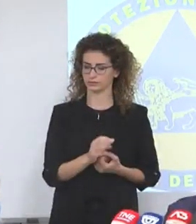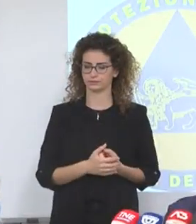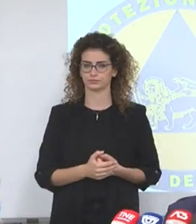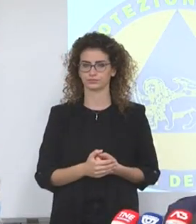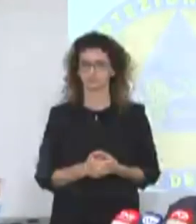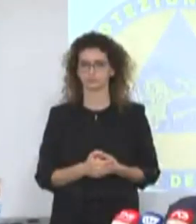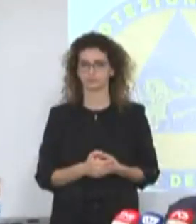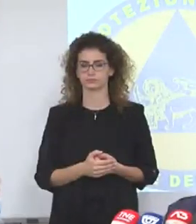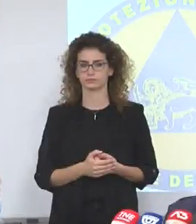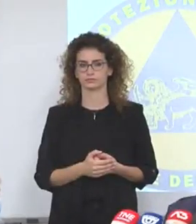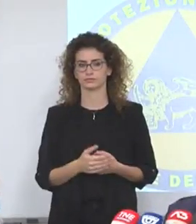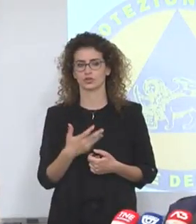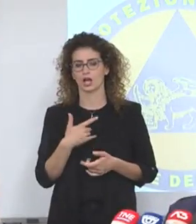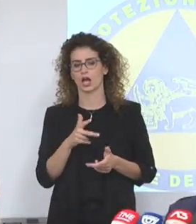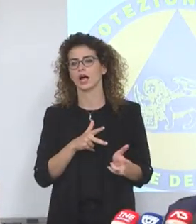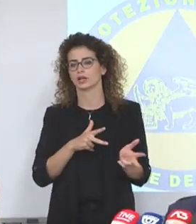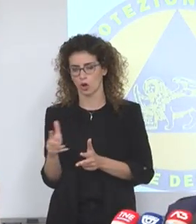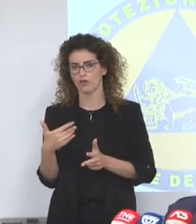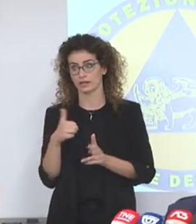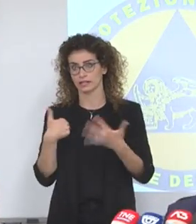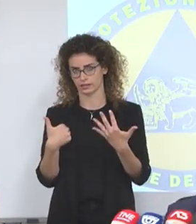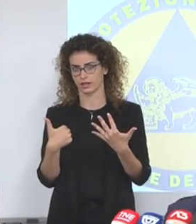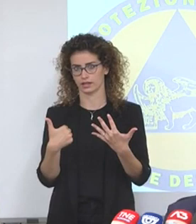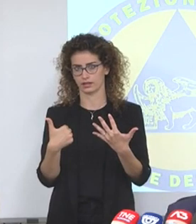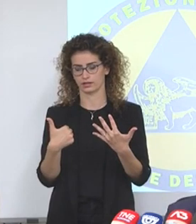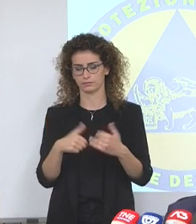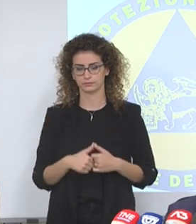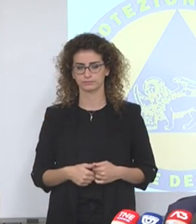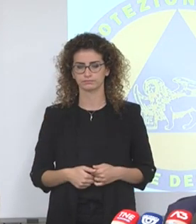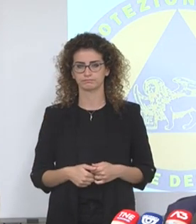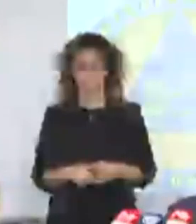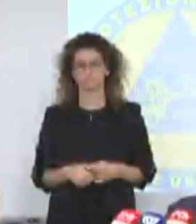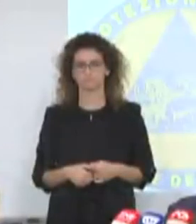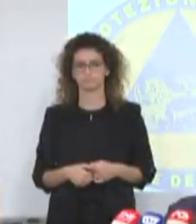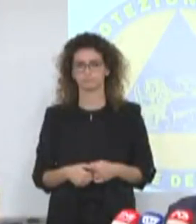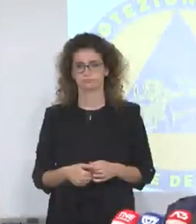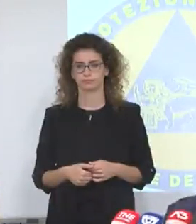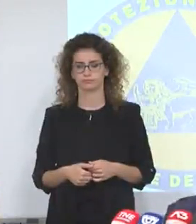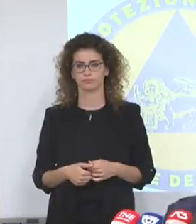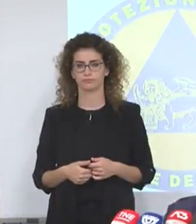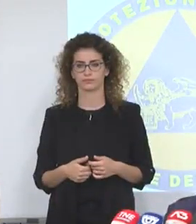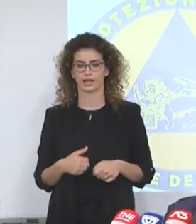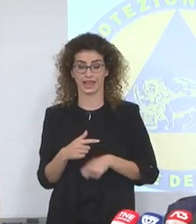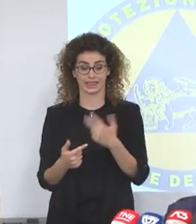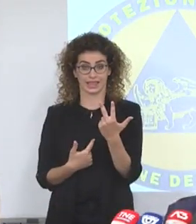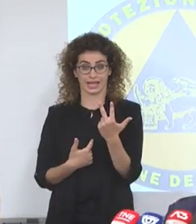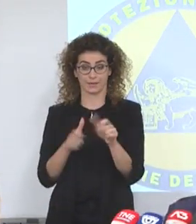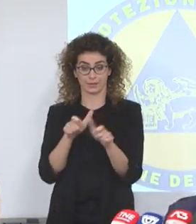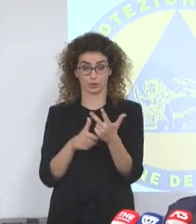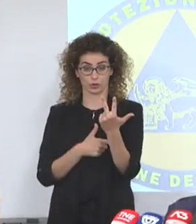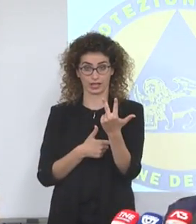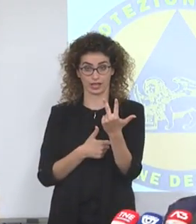Abbiamo avuto dei ricoveri, 6 ricoveri, fondamentalmente dei tre sono in